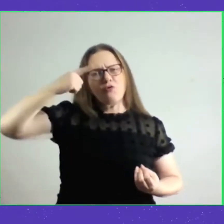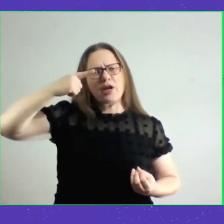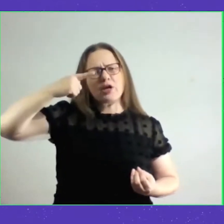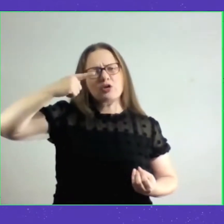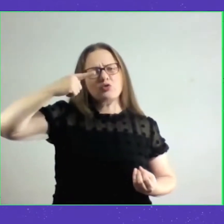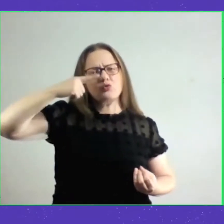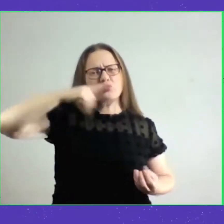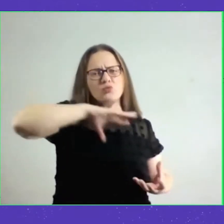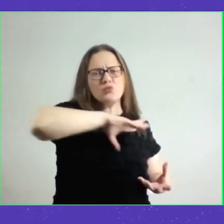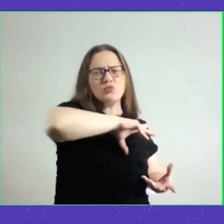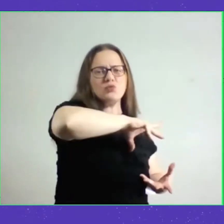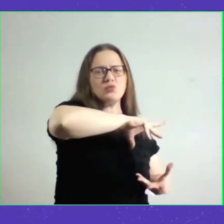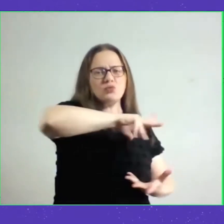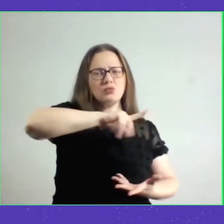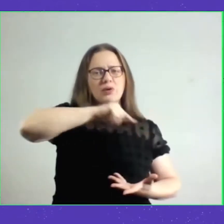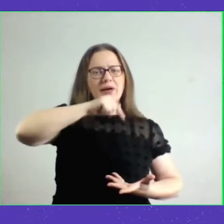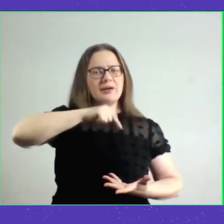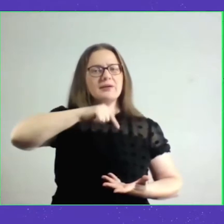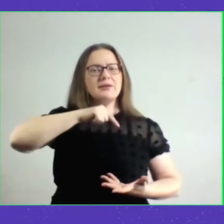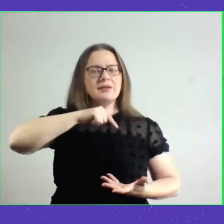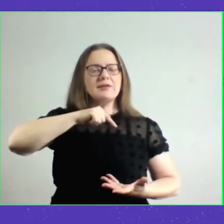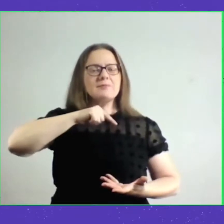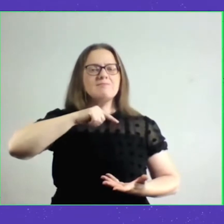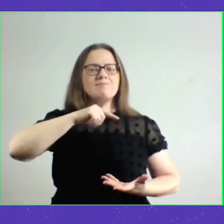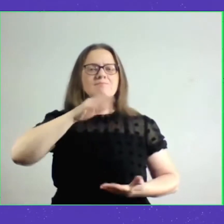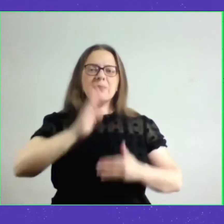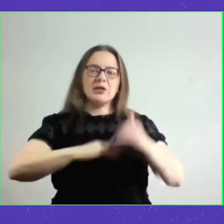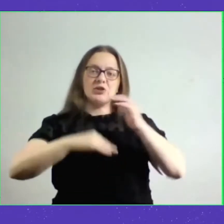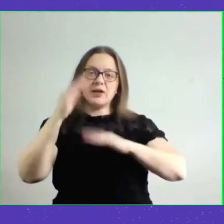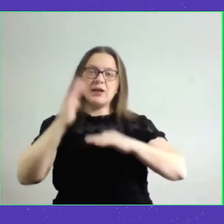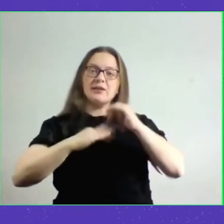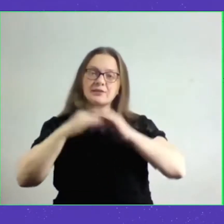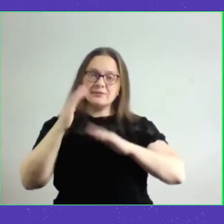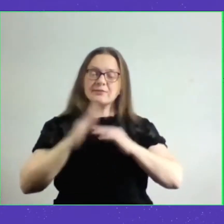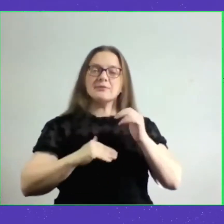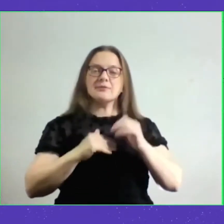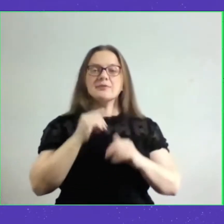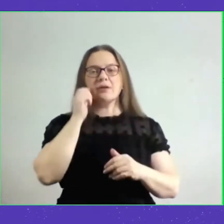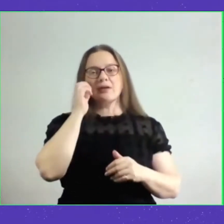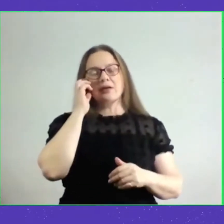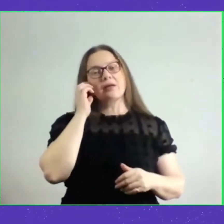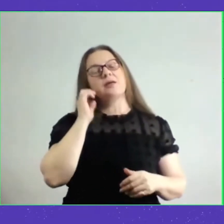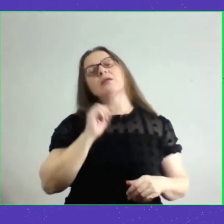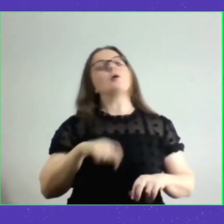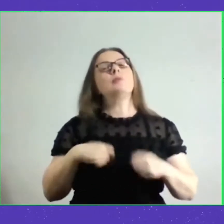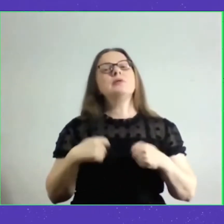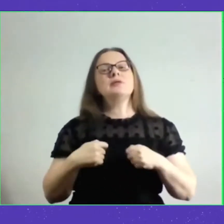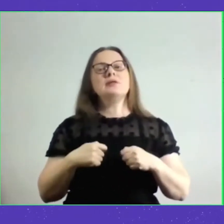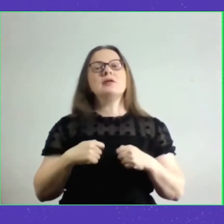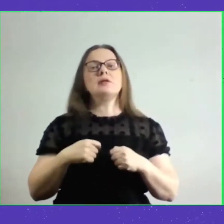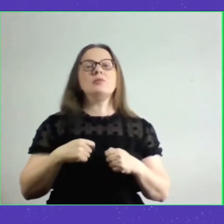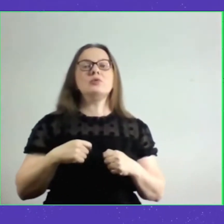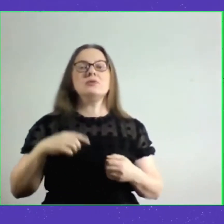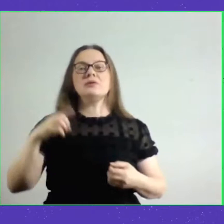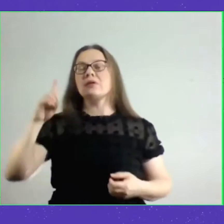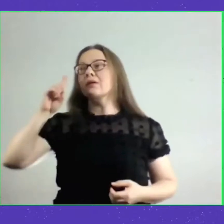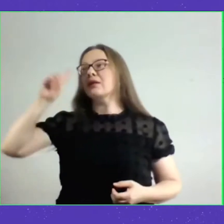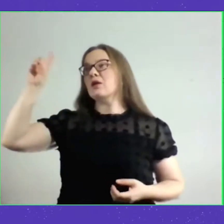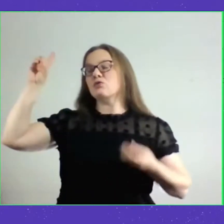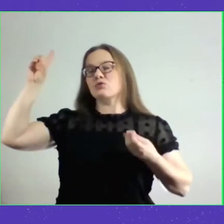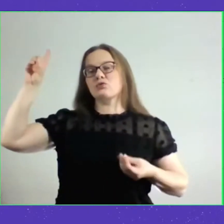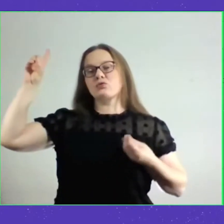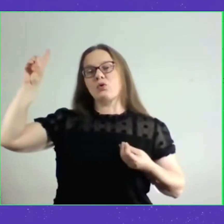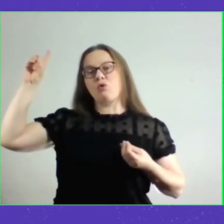estabelecido na terra. E nós queremos deixar o Senhor governar a nossa vida e levar esse Evangelho para